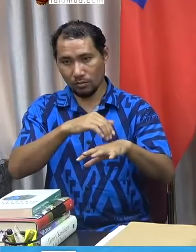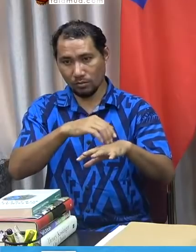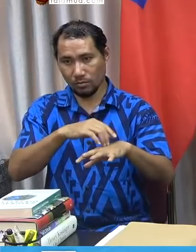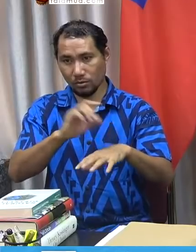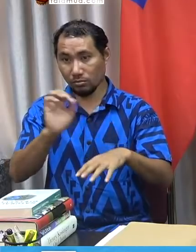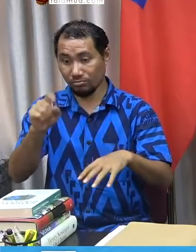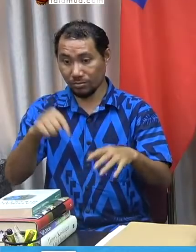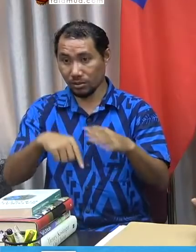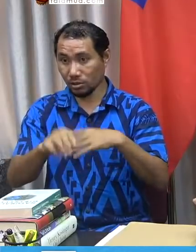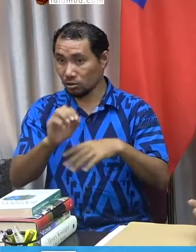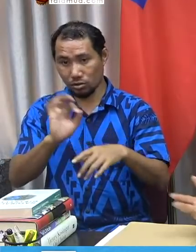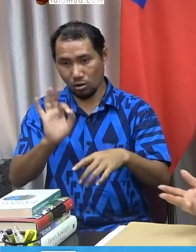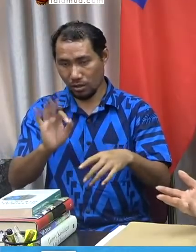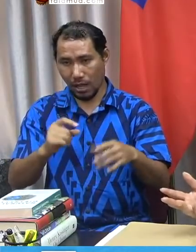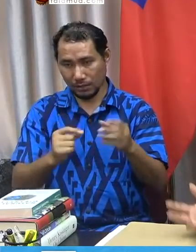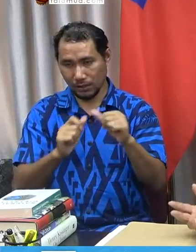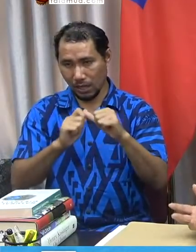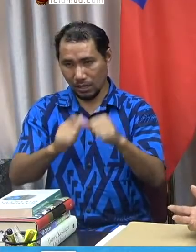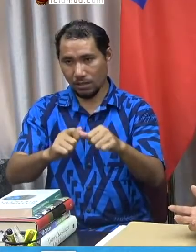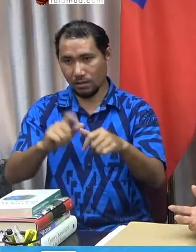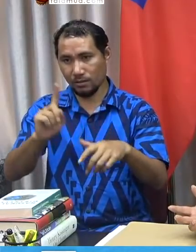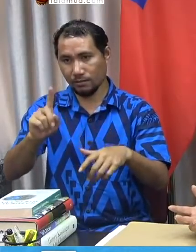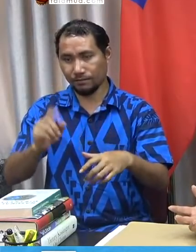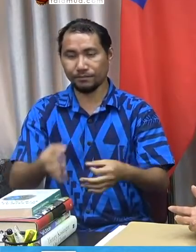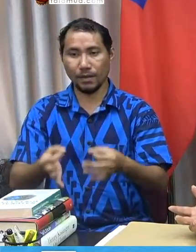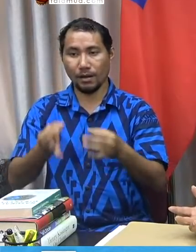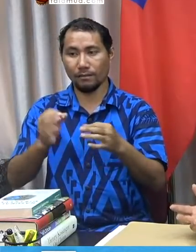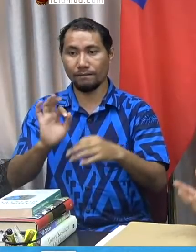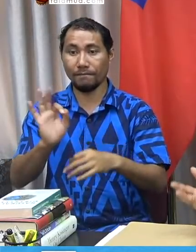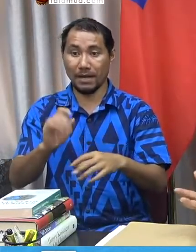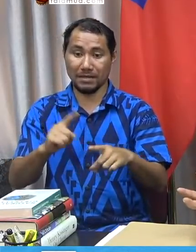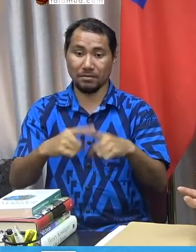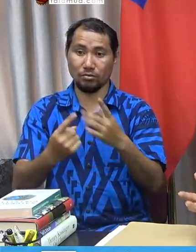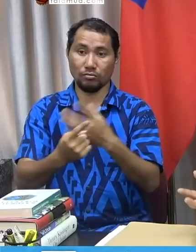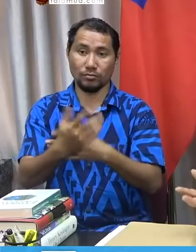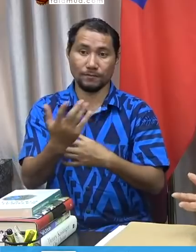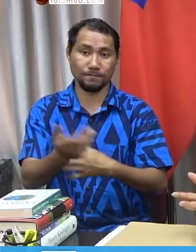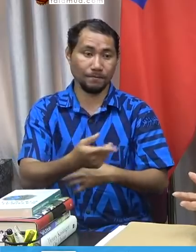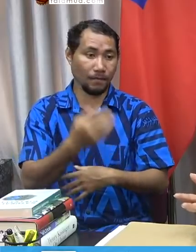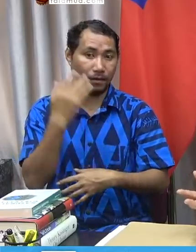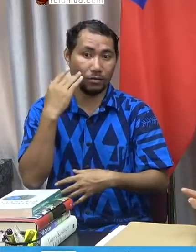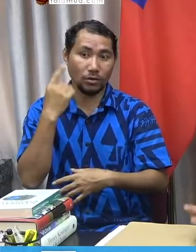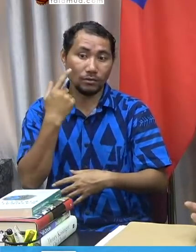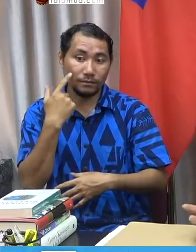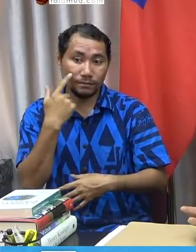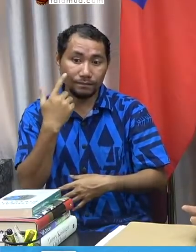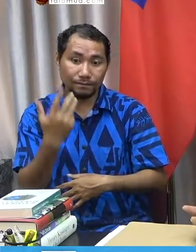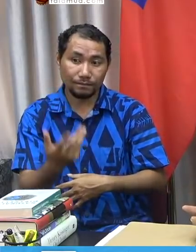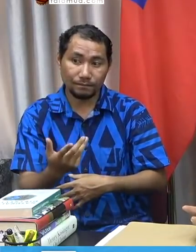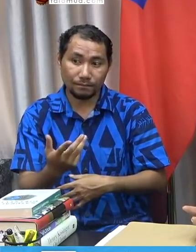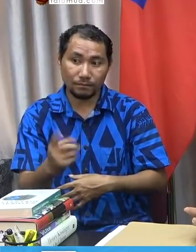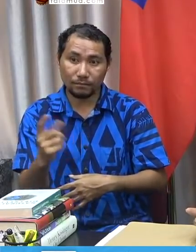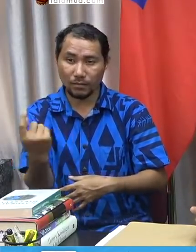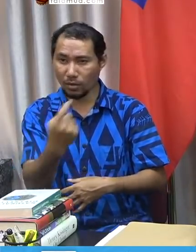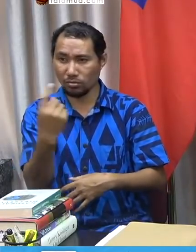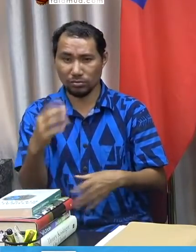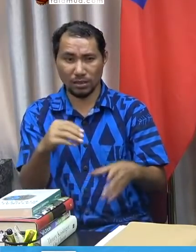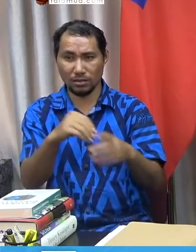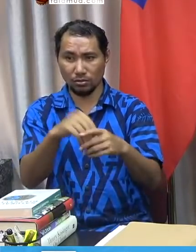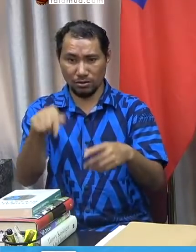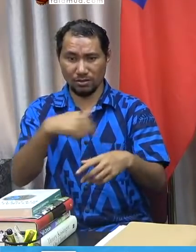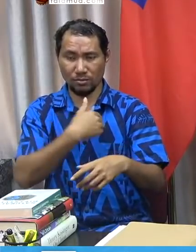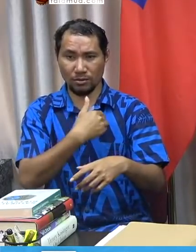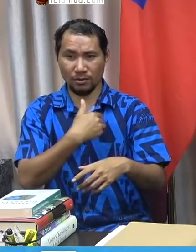na. Au le mea moni, a le se mea tupu. Awa, a tau silasila e pena iei nisi o tō ane nei le tai au.